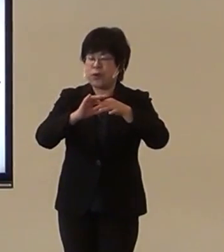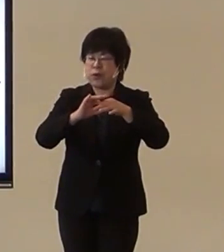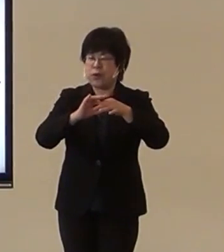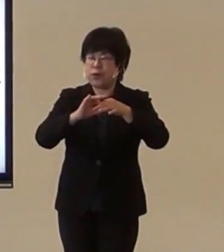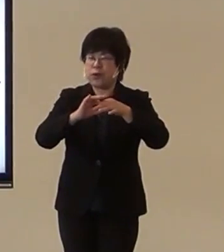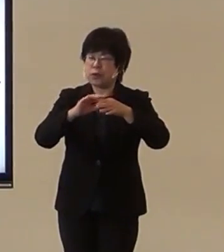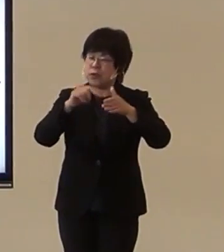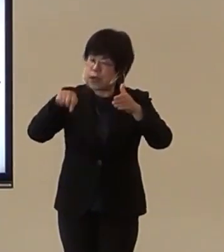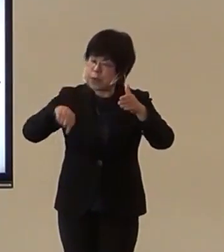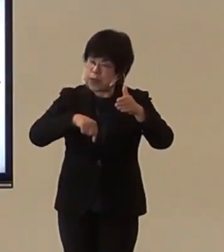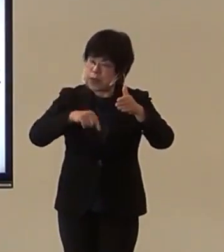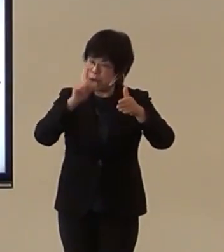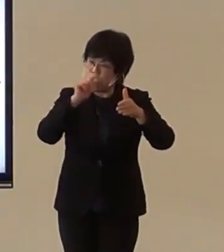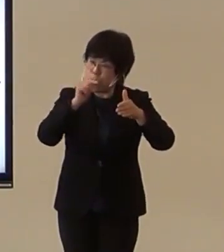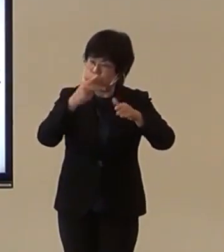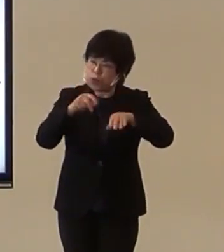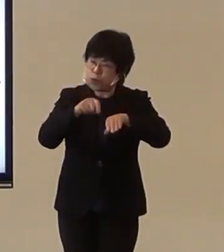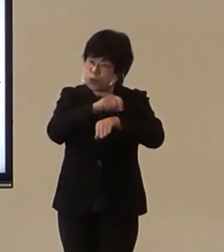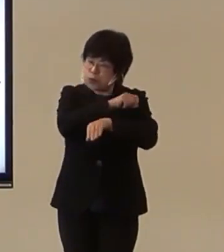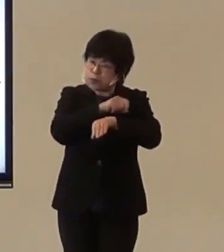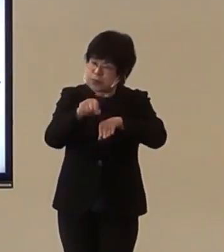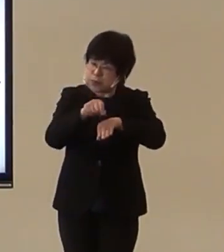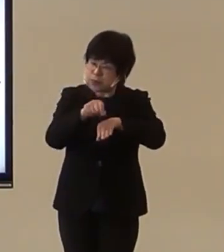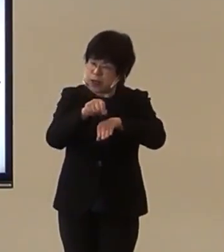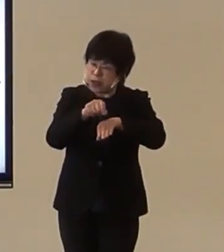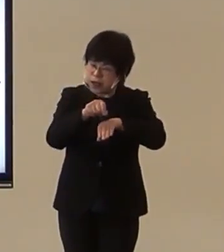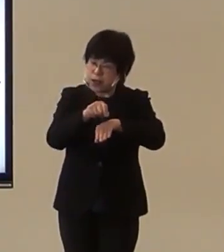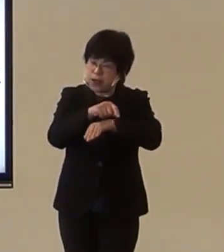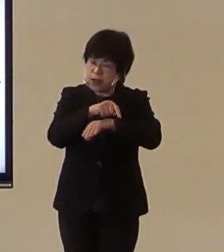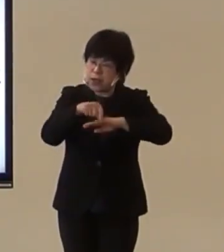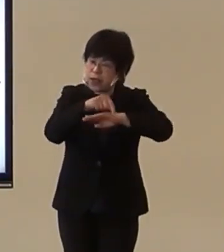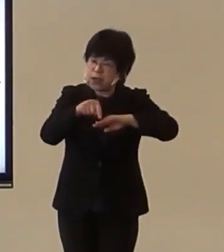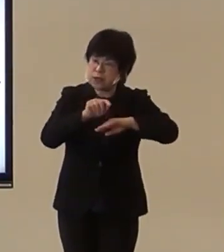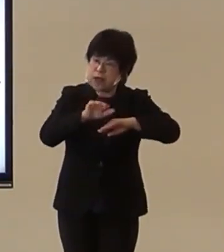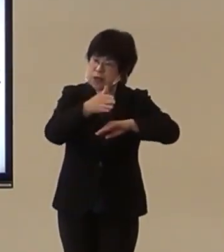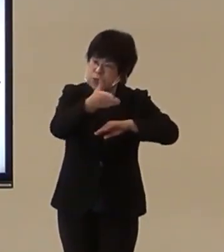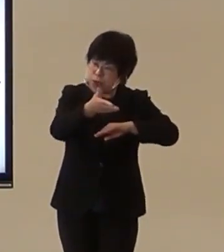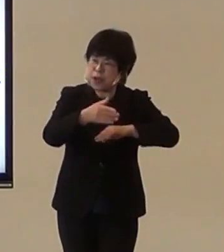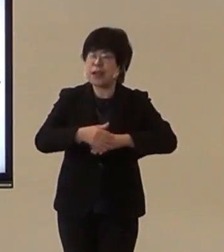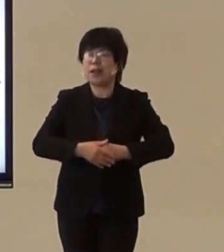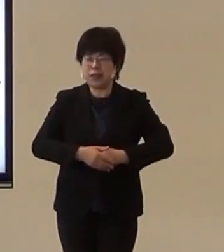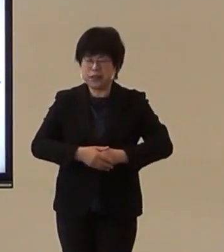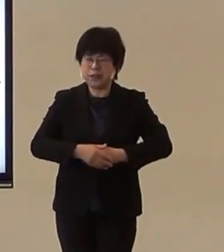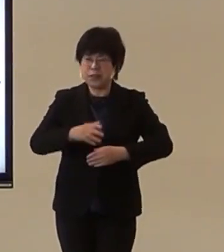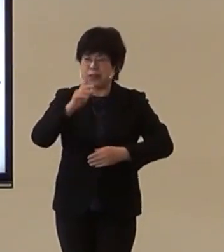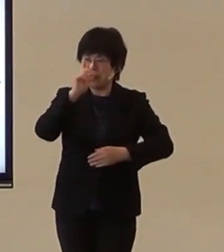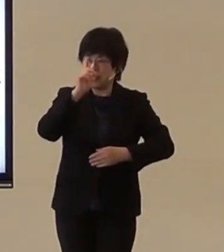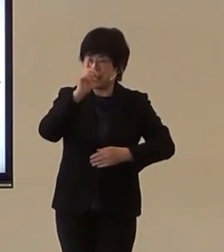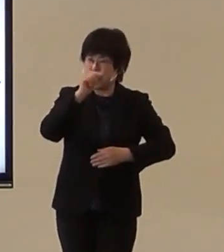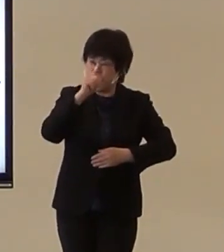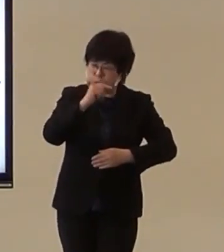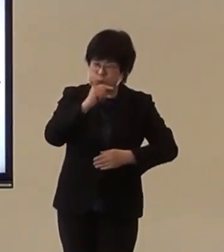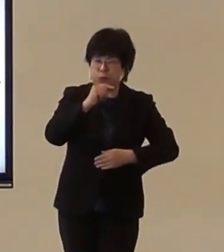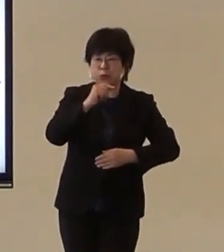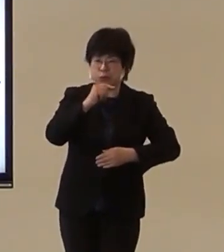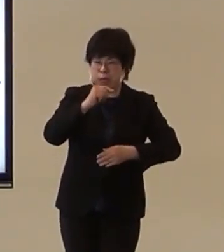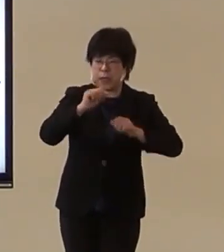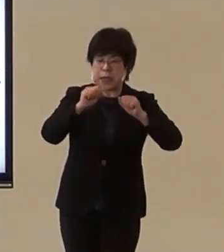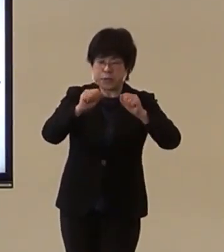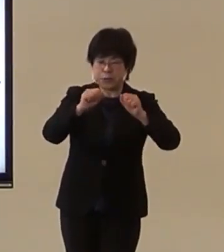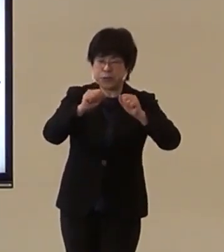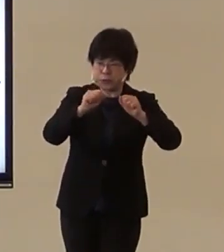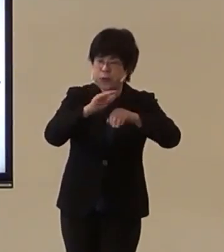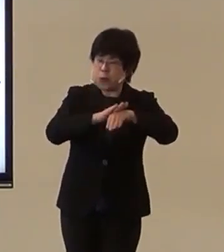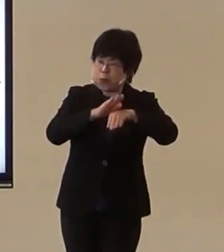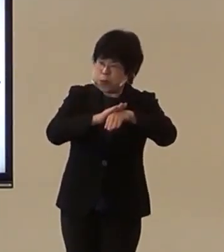ならではの何かこう取り組みがあるのかとかですね、その交付スタイルっていうのは一体どういうものになりそうなのか、もう一度お